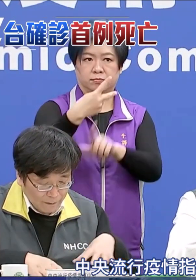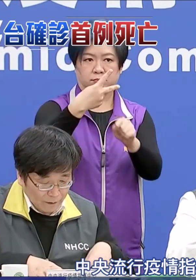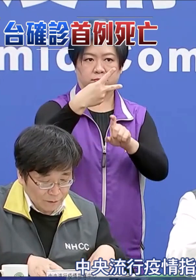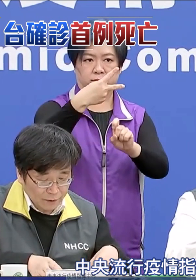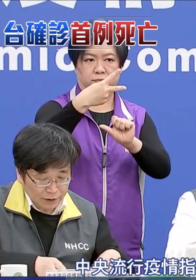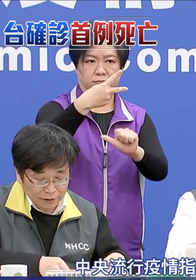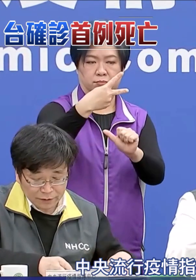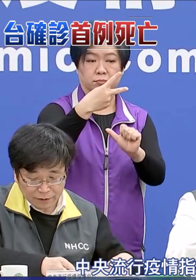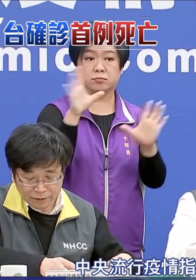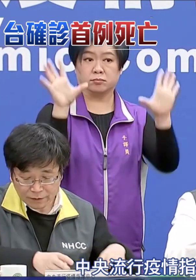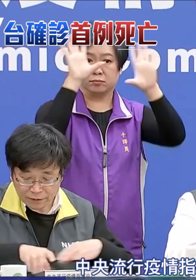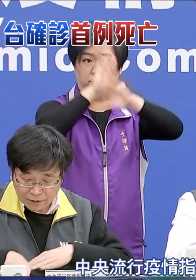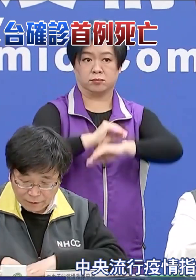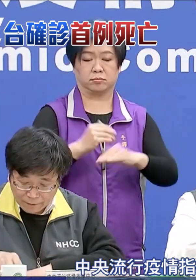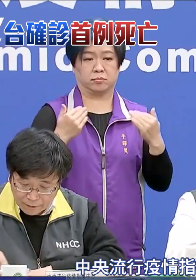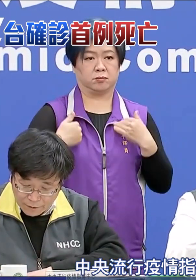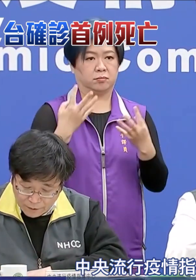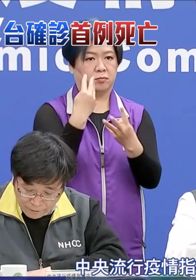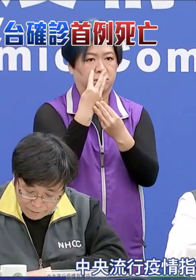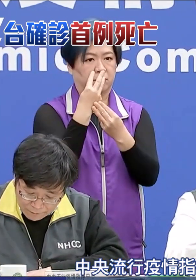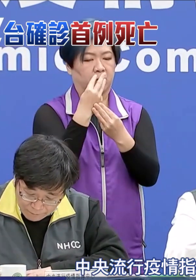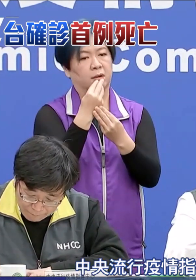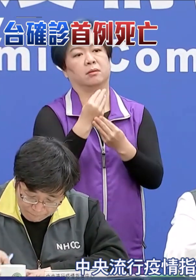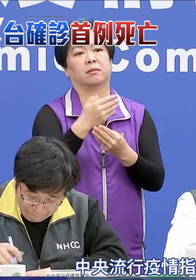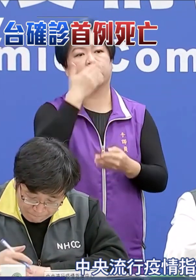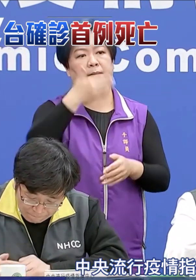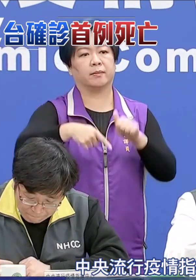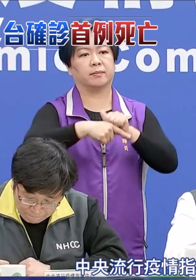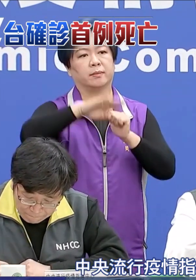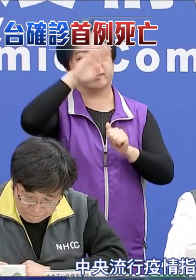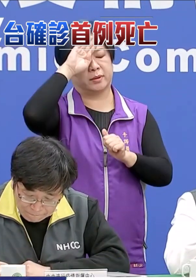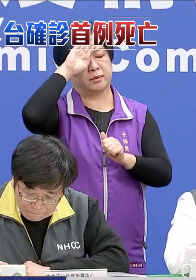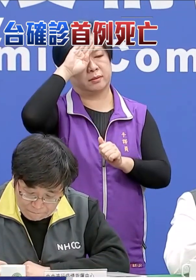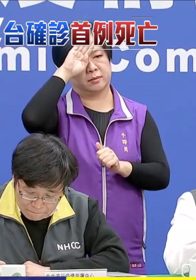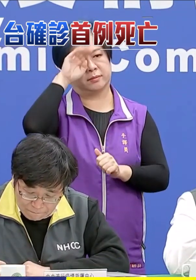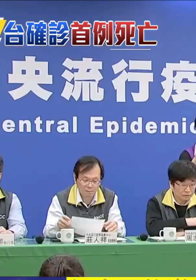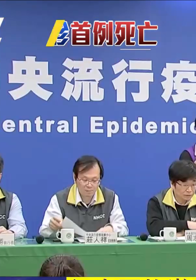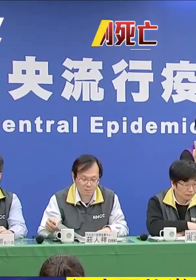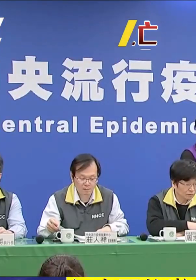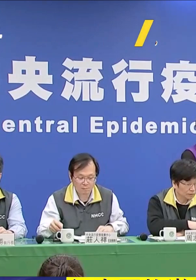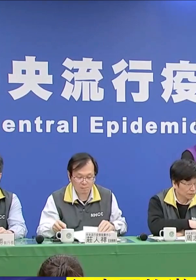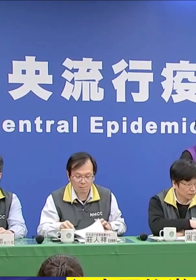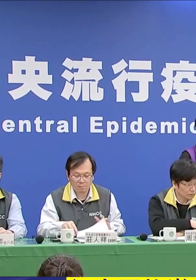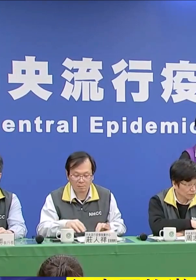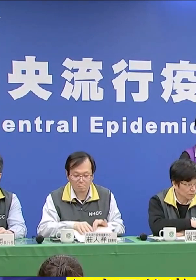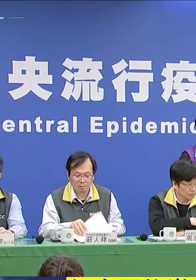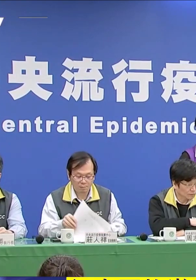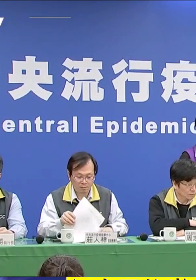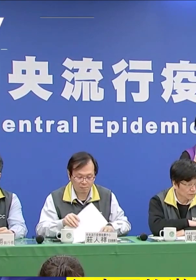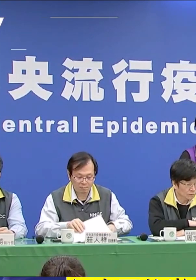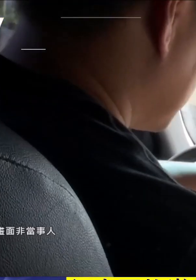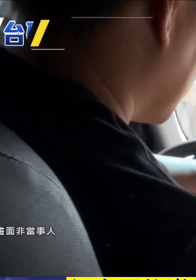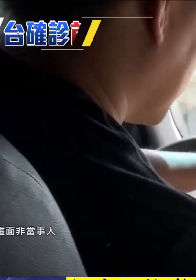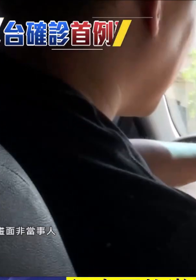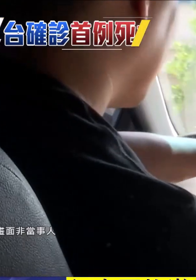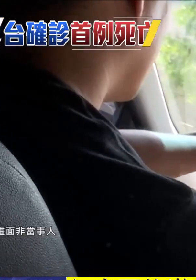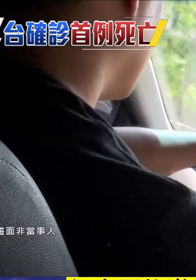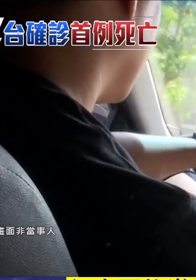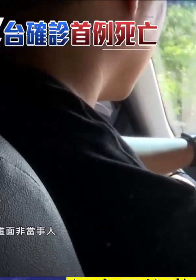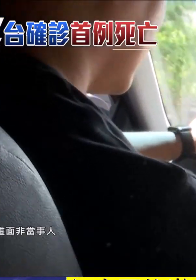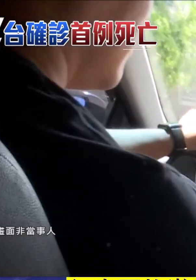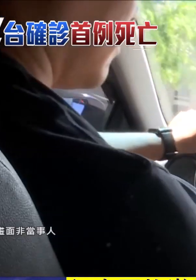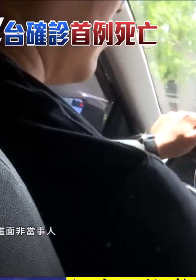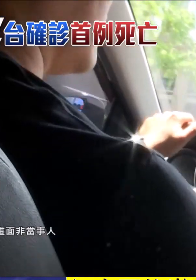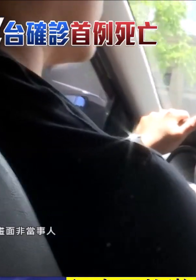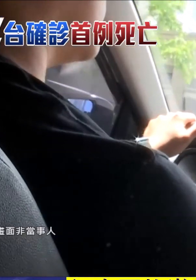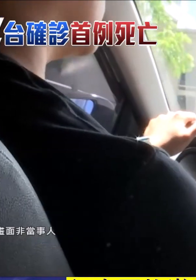晚间，因肺炎合并败血症死亡。 全台首例武汉肺炎死亡案例，61岁男